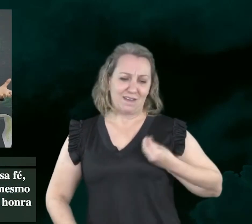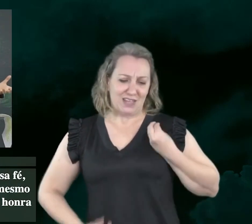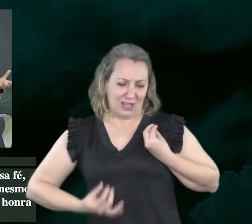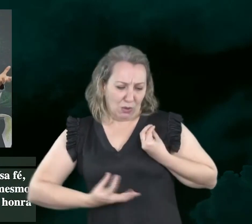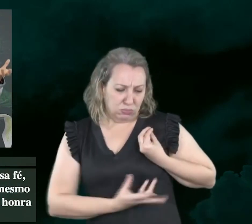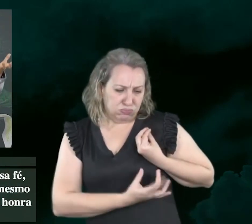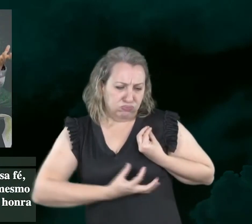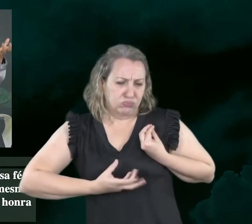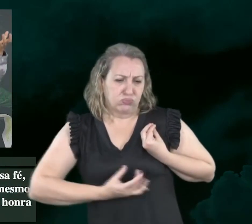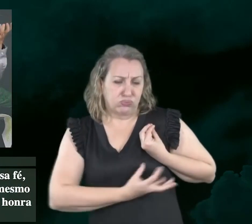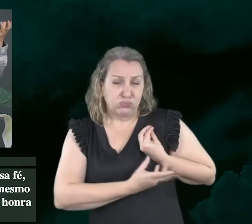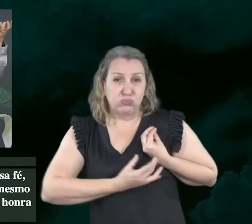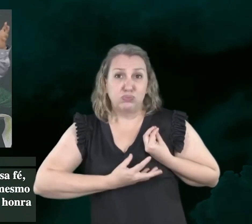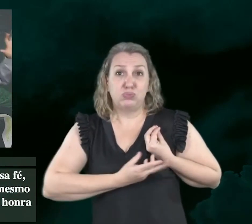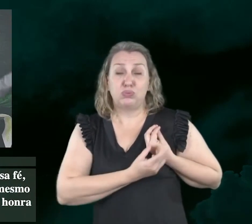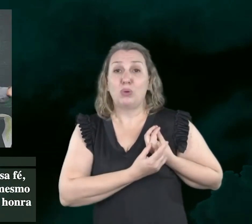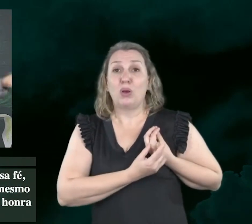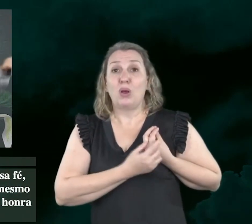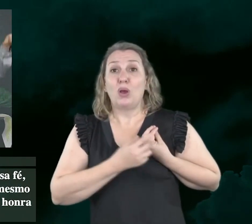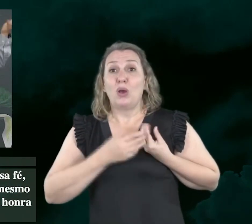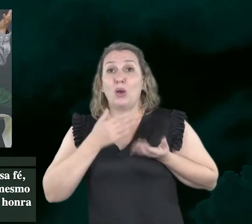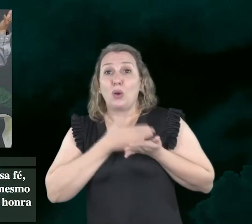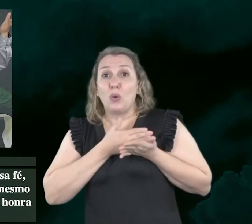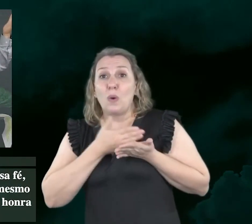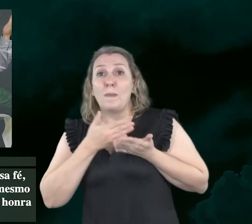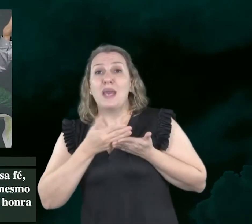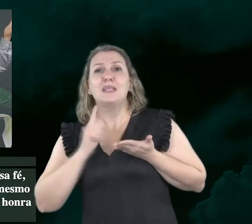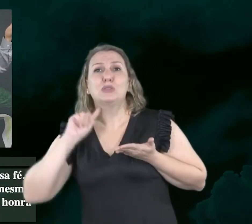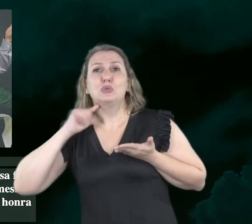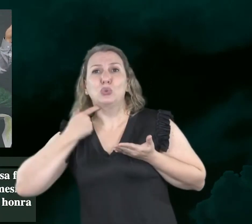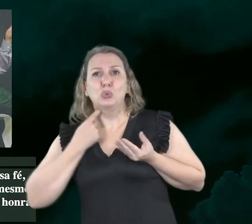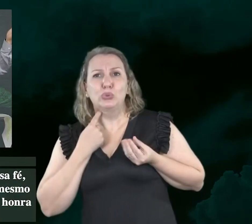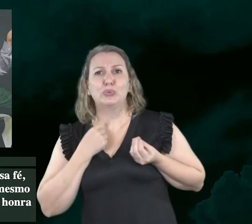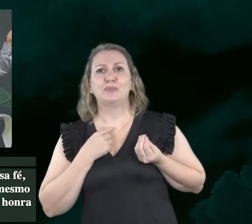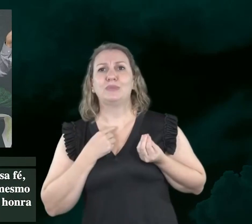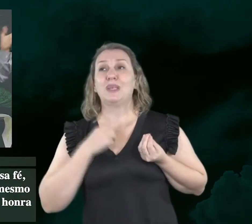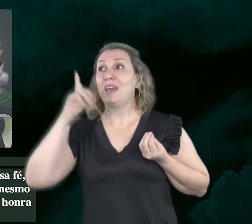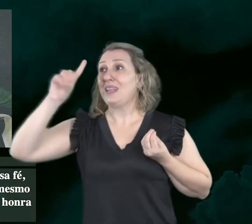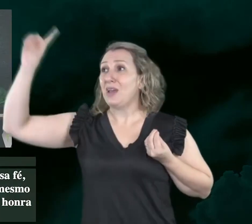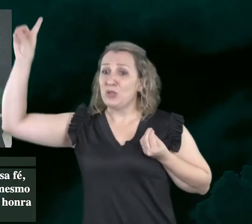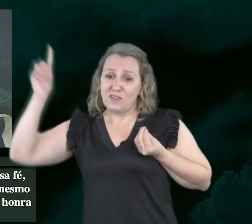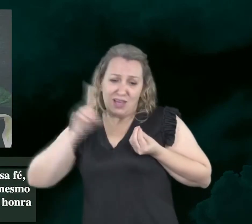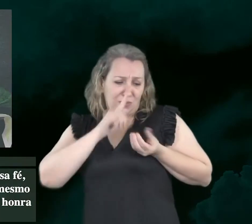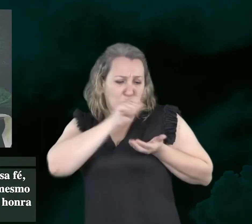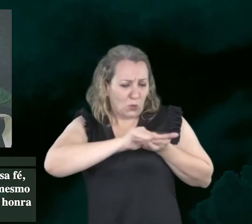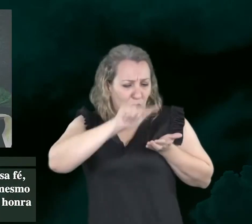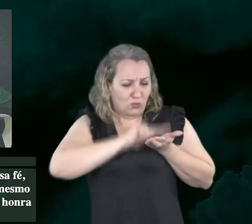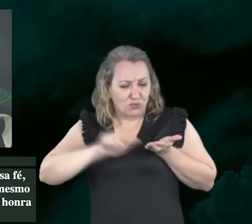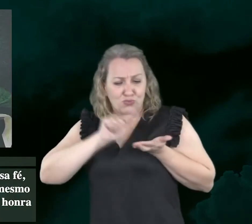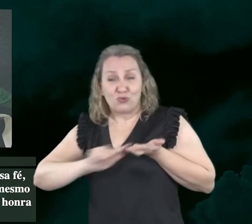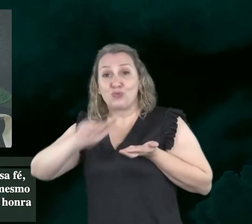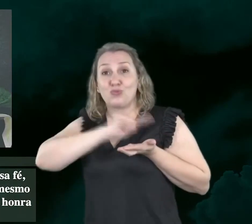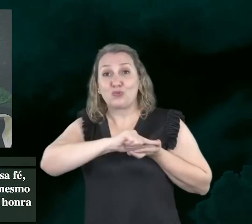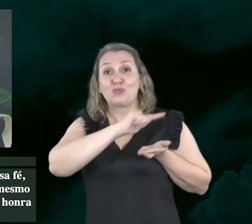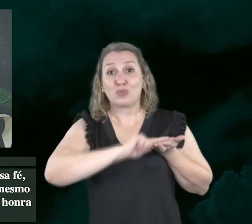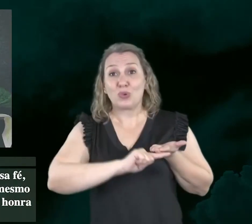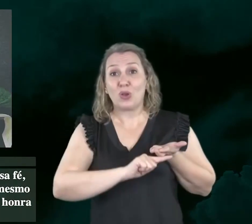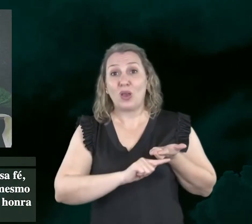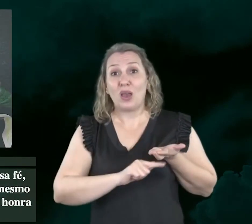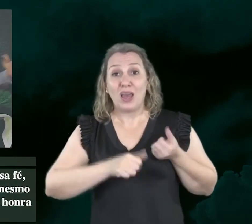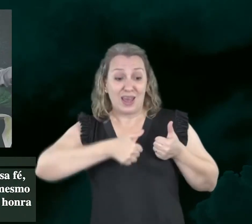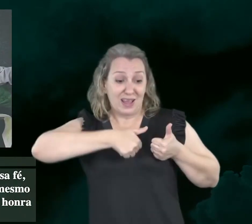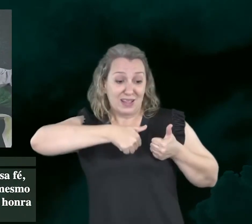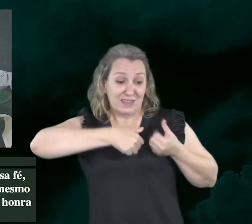chega a 99% de pureza, chega quase no seu valor máximo. Irmãos, Deus está fazendo isso. Não adianta